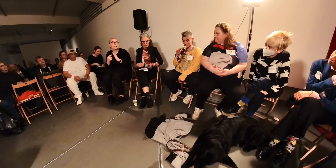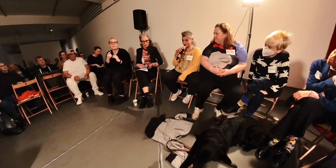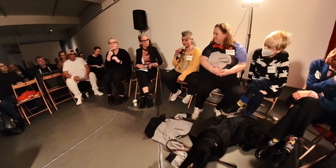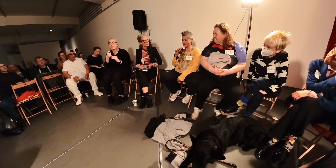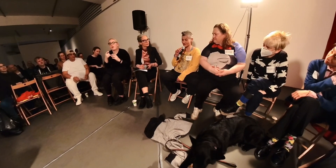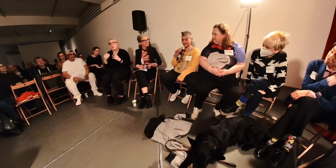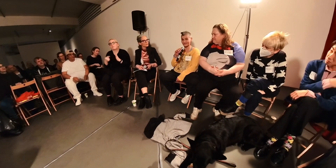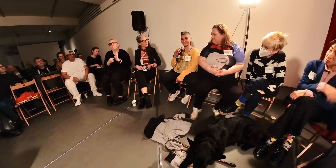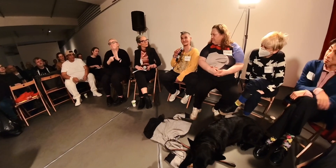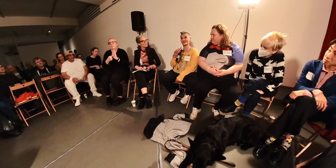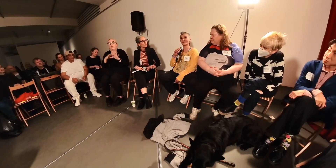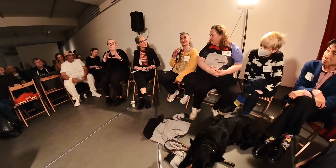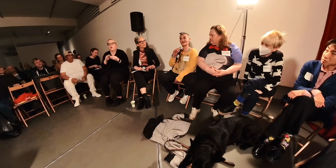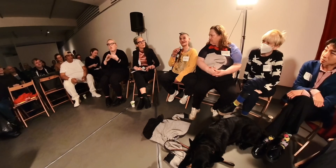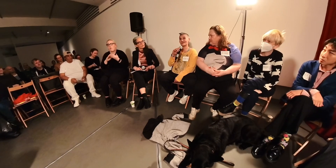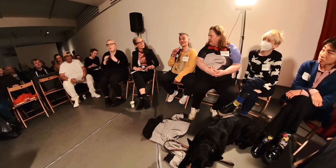nás všechny.